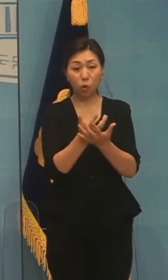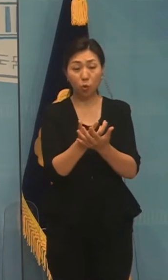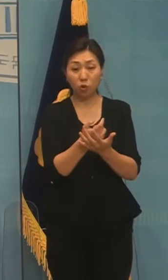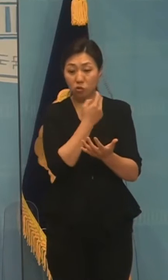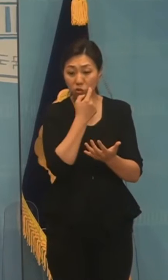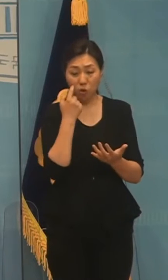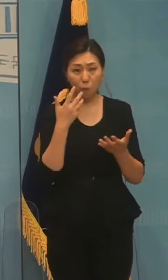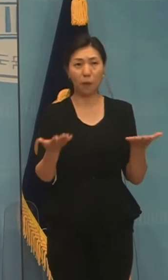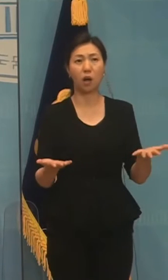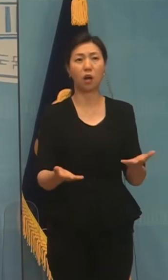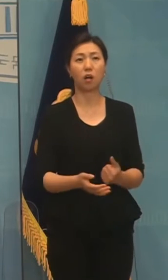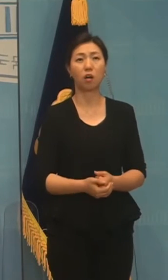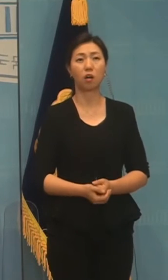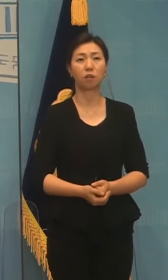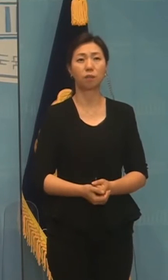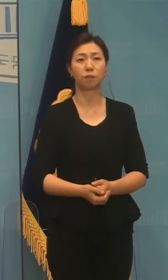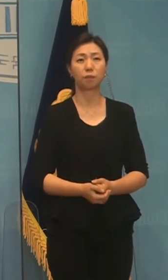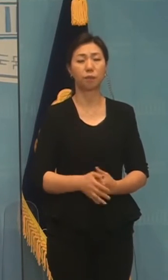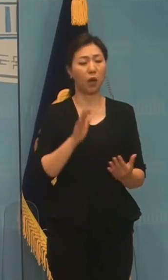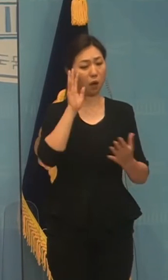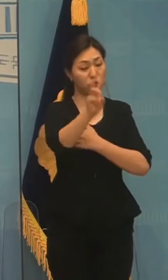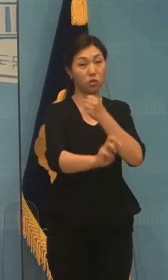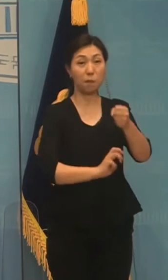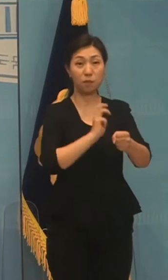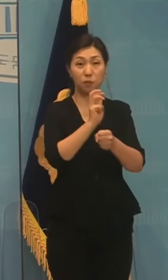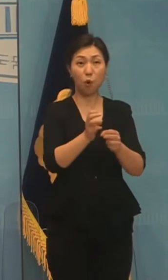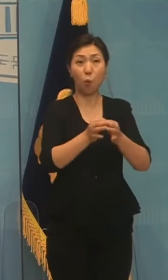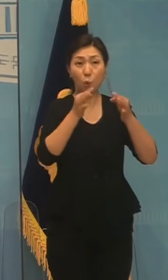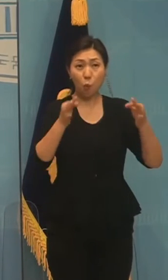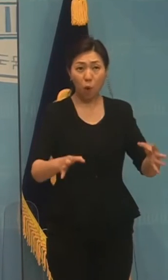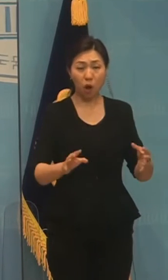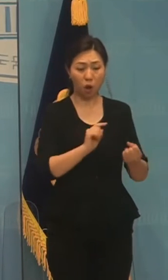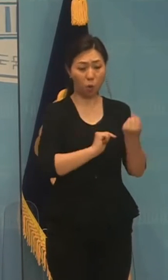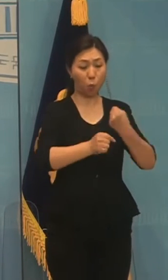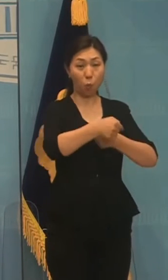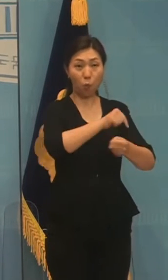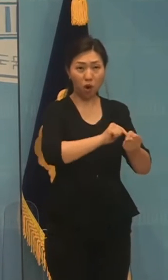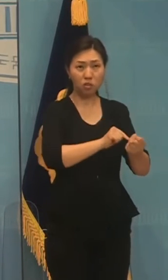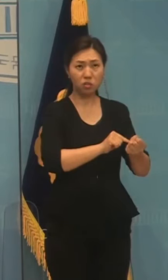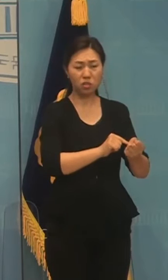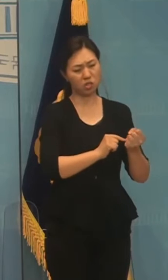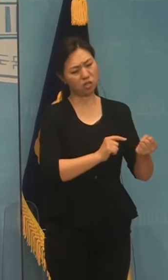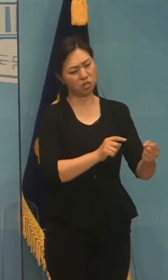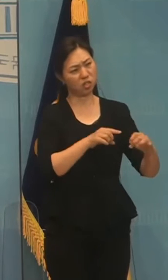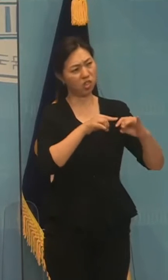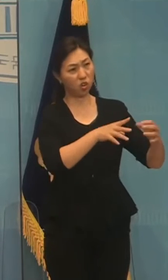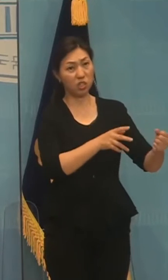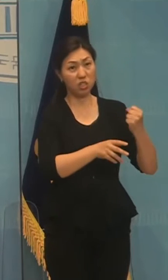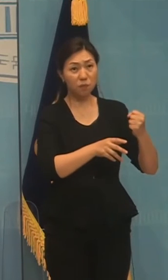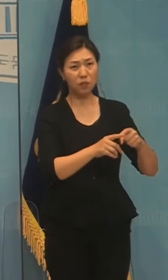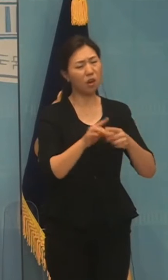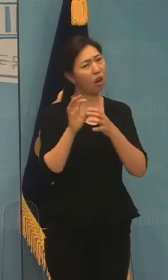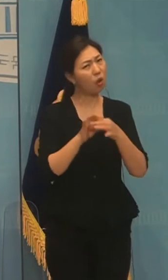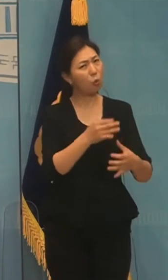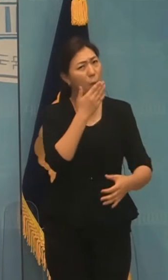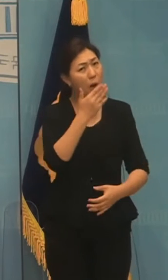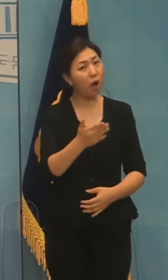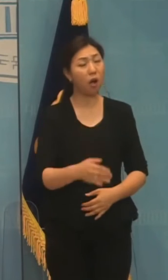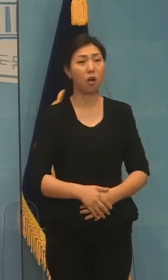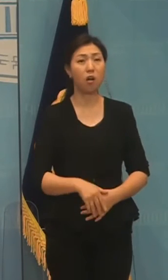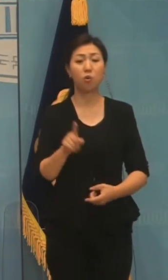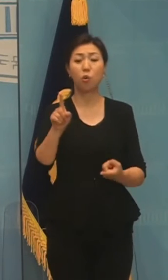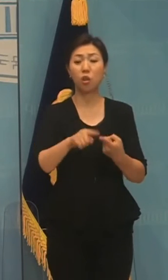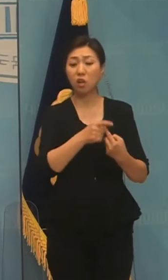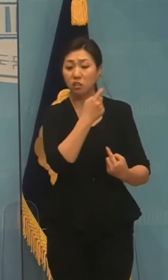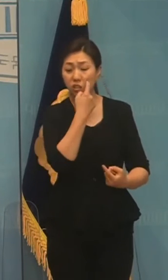없습니다. 향후 30년간 과연 원전이 그런 시장을 유지할 것인지에 대한 근거조차